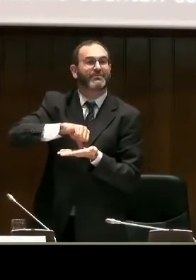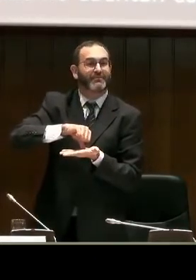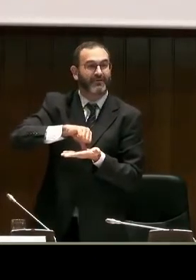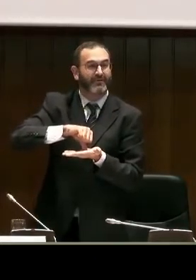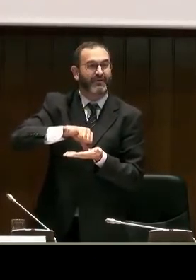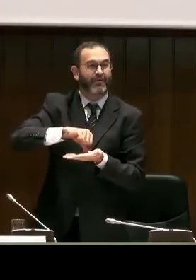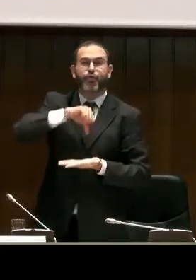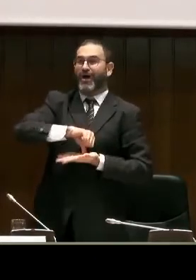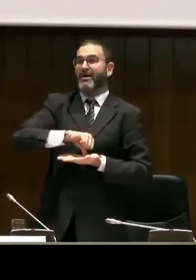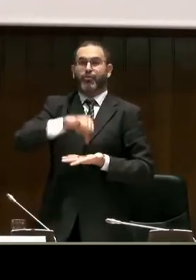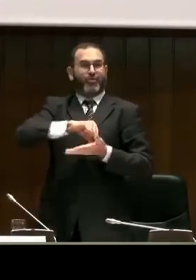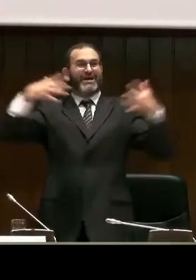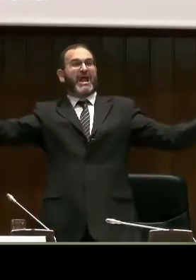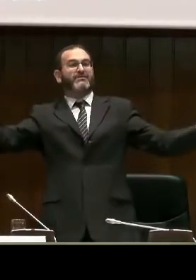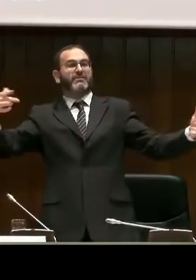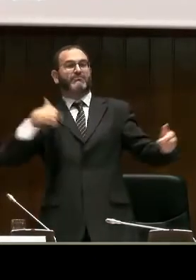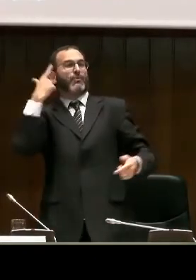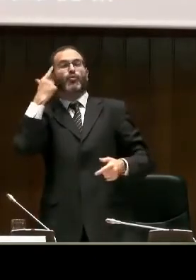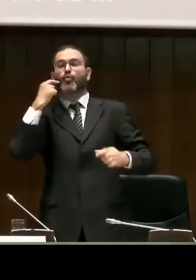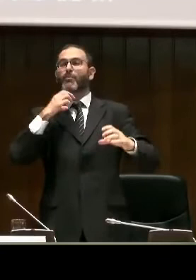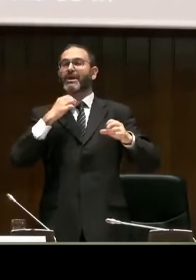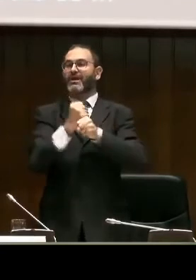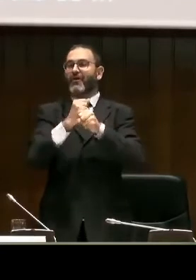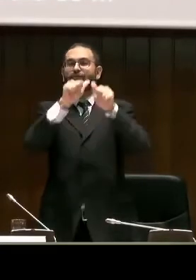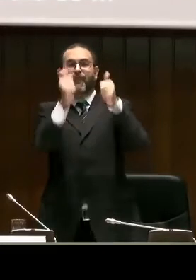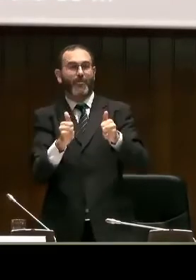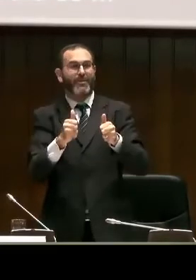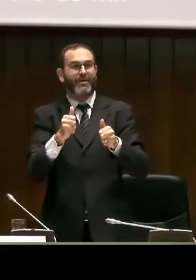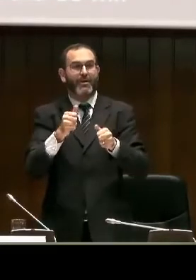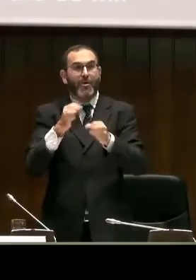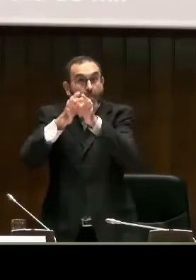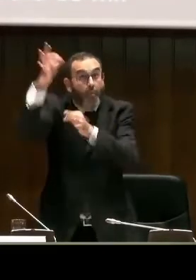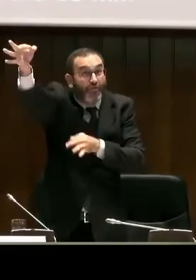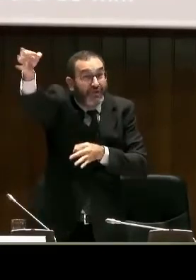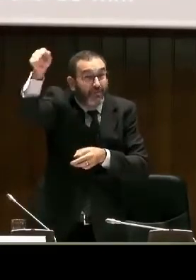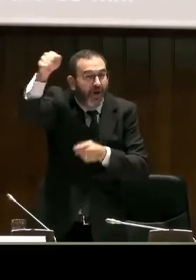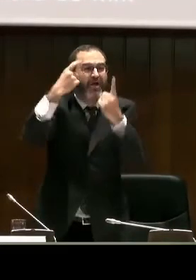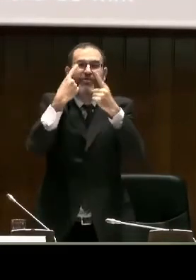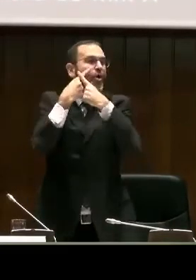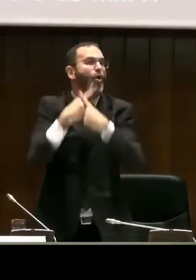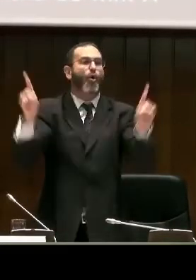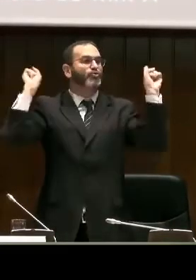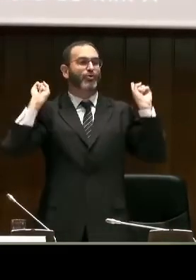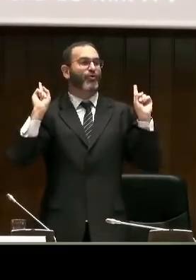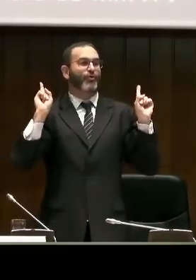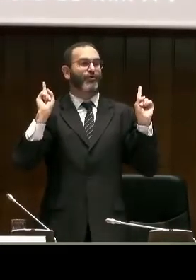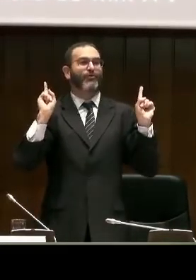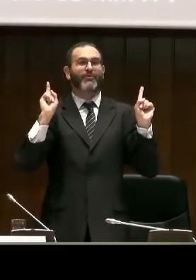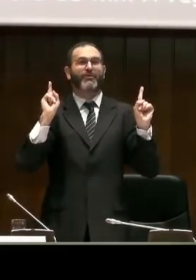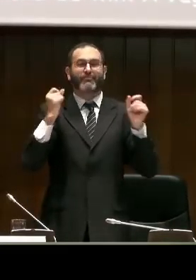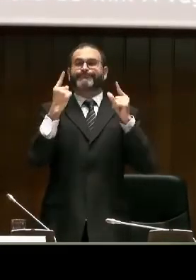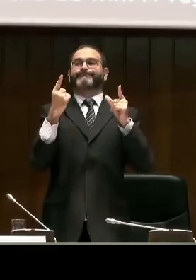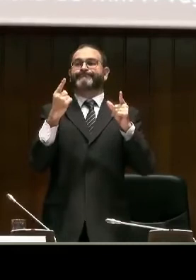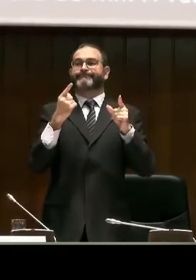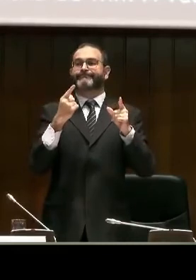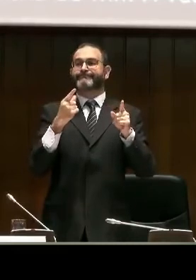el punto de vista que ejercemos es el de más urbano, es decir, tenemos un ámbito de actuación que se circunscribe únicamente a la ciudad en la